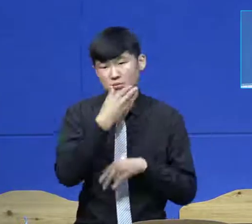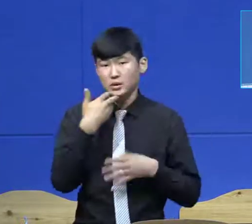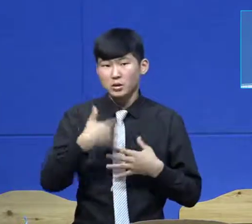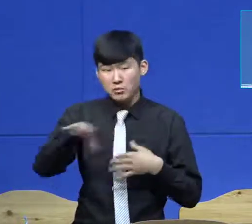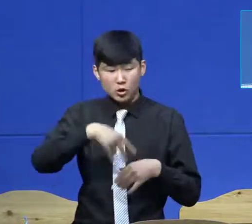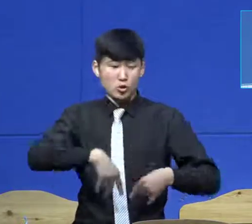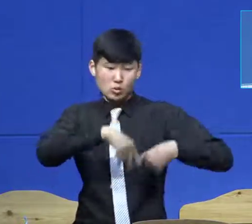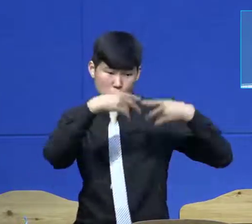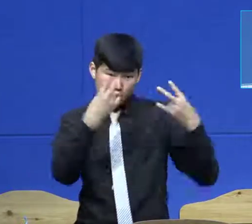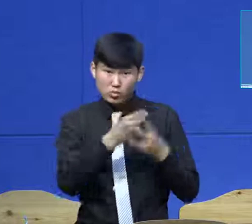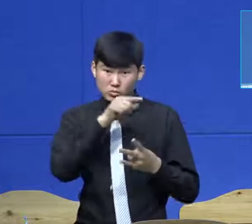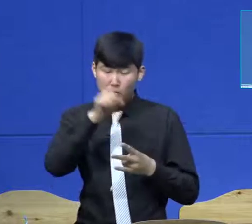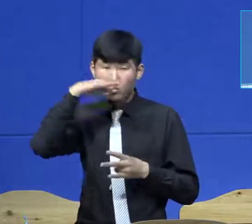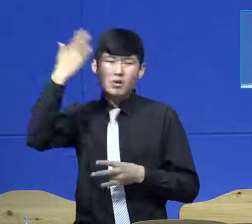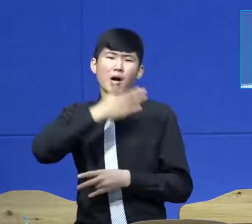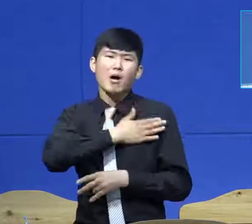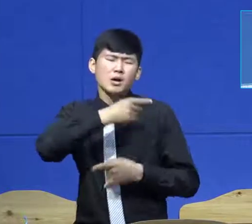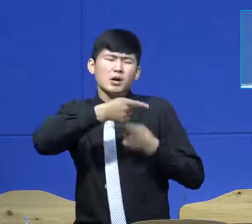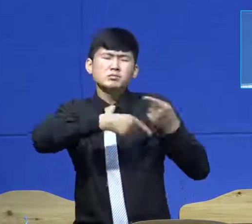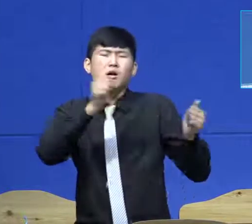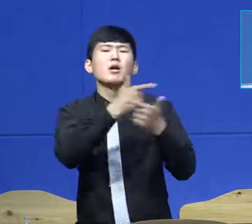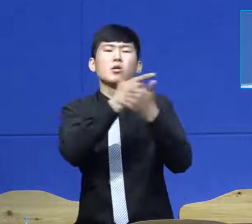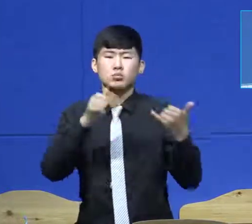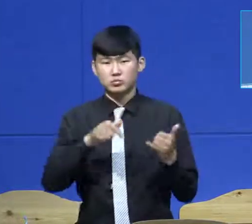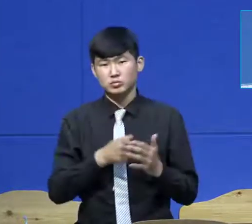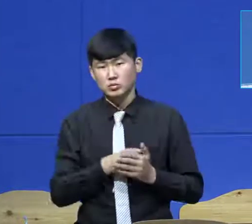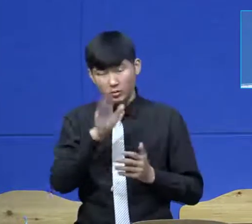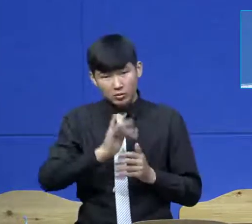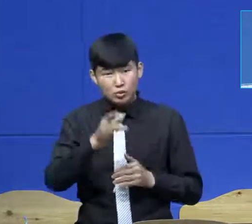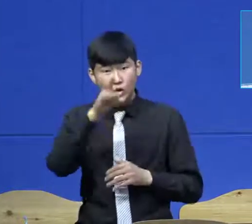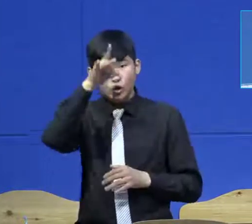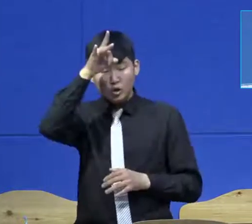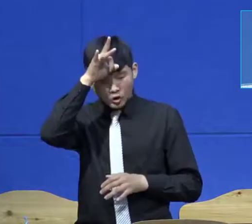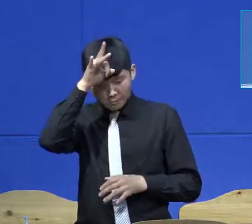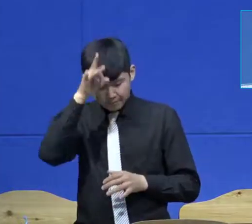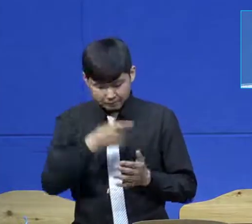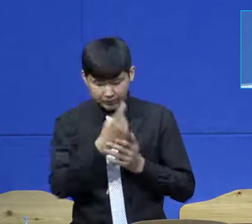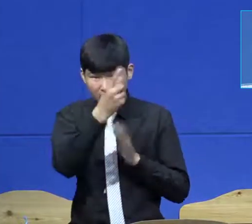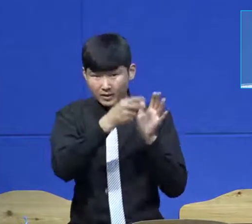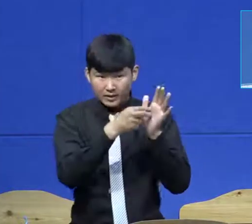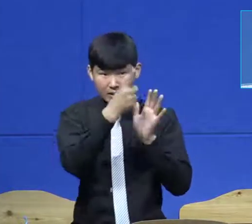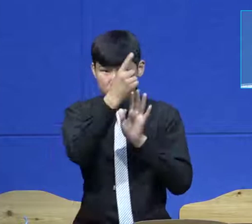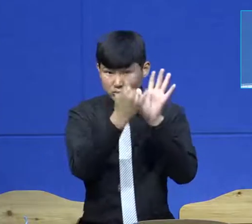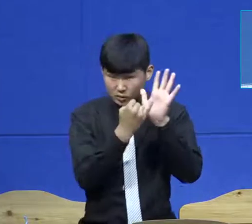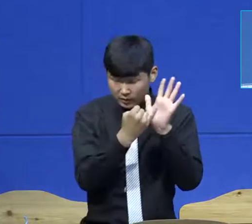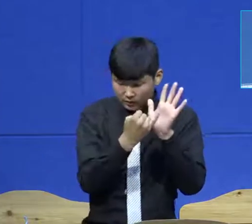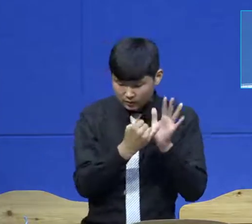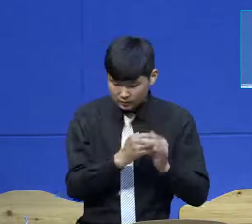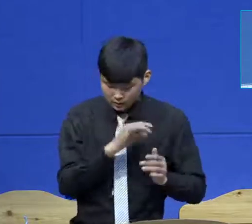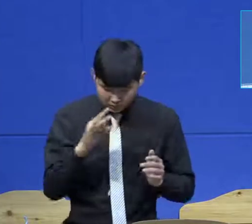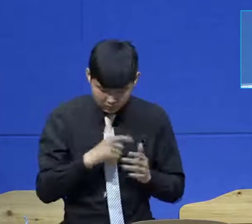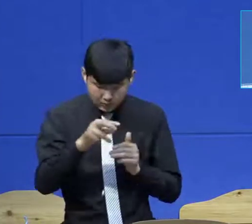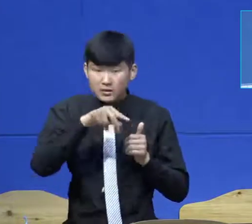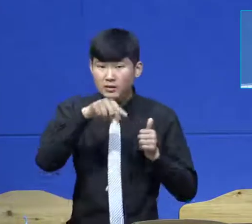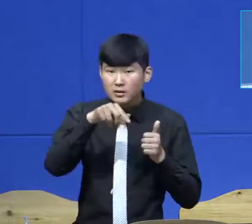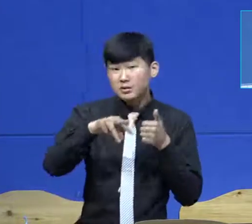Бидний нүглээс Бурхны хайр бол хамаагүй аг. Тэм учраас Ром 1:16 дээр энэ сайн